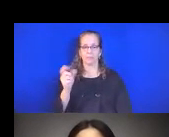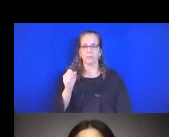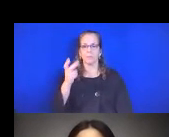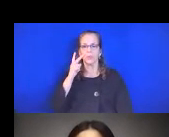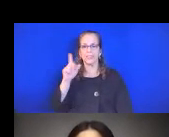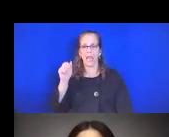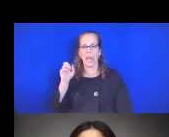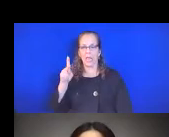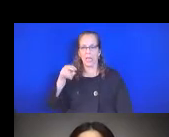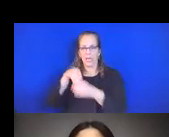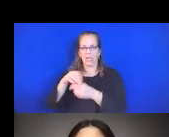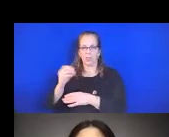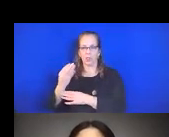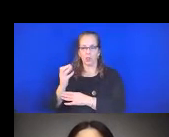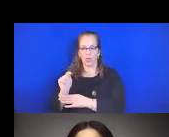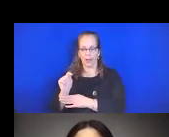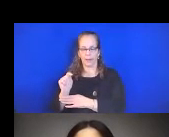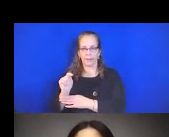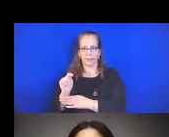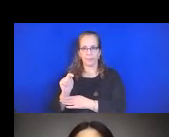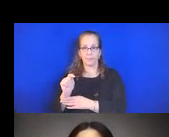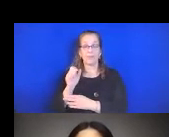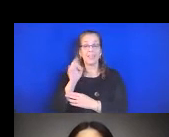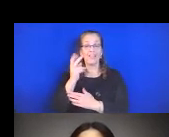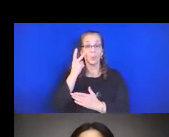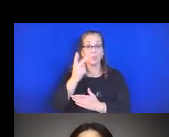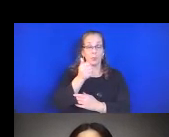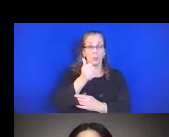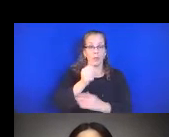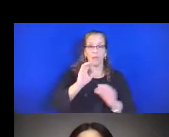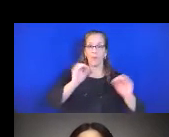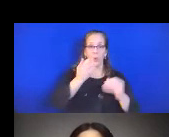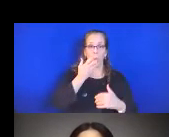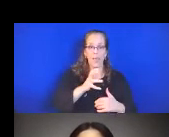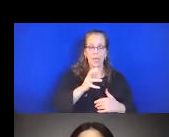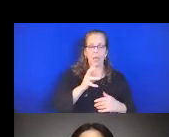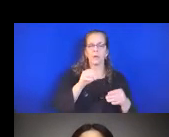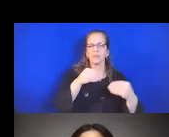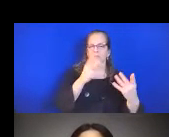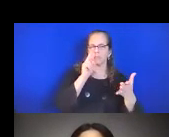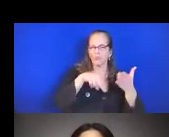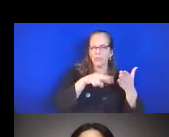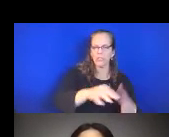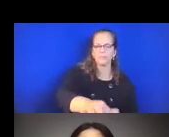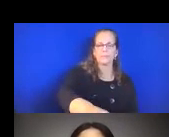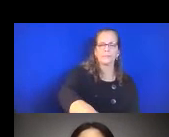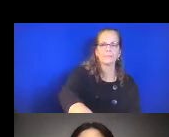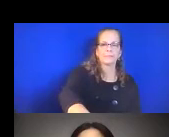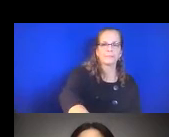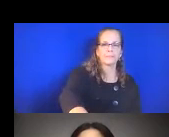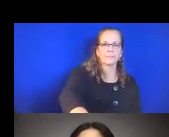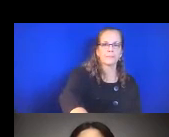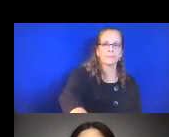的温度应该保持在华氏55度以上。如果是你是发现你的供暖系统